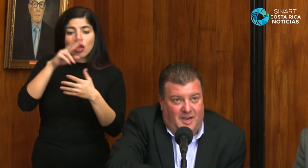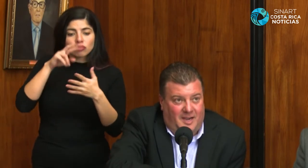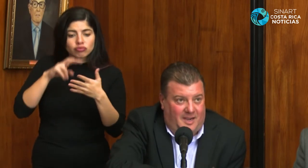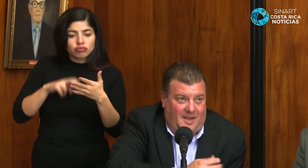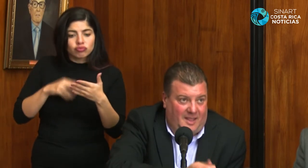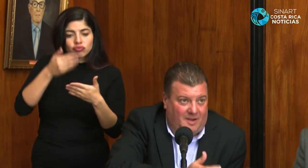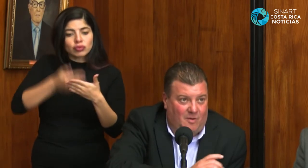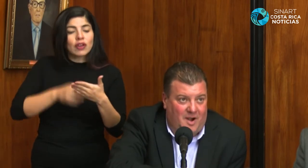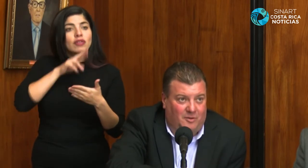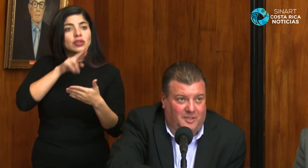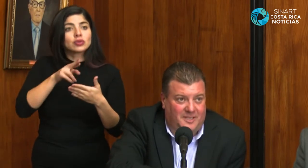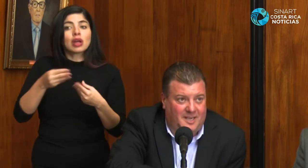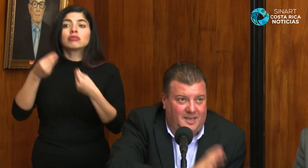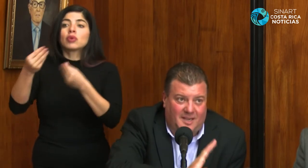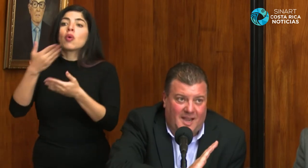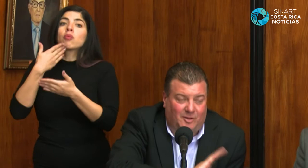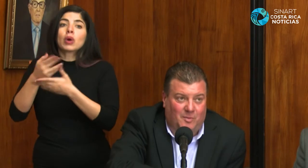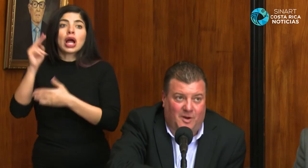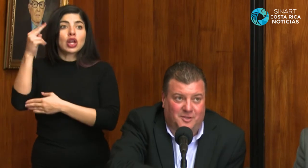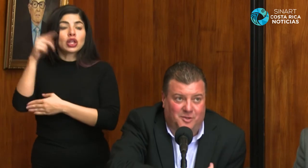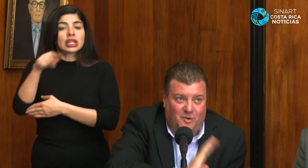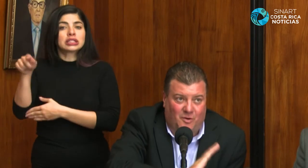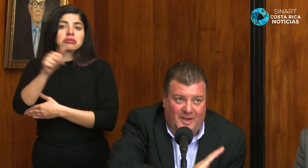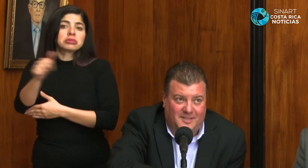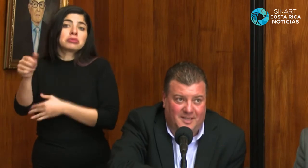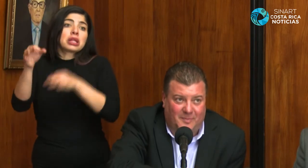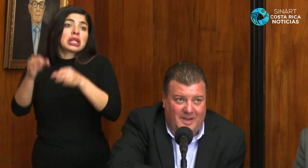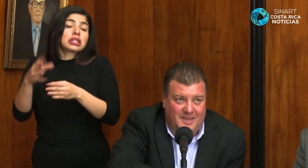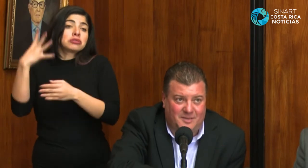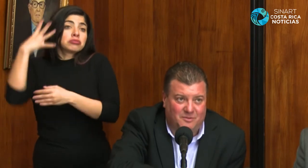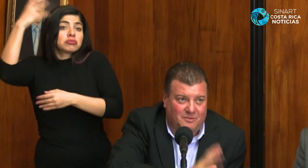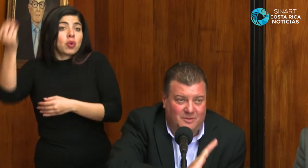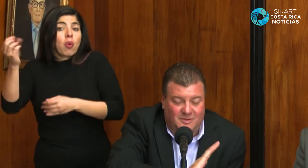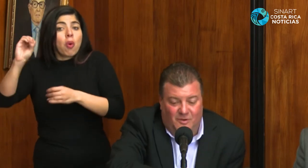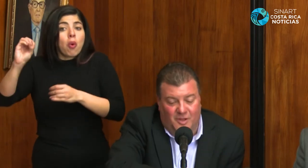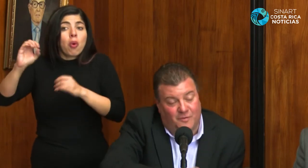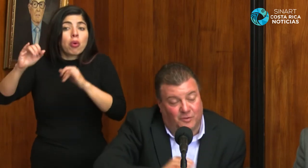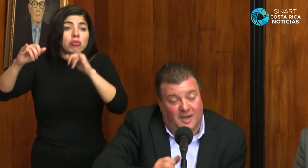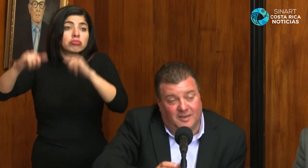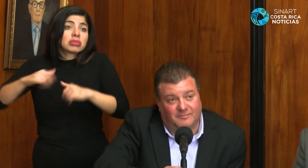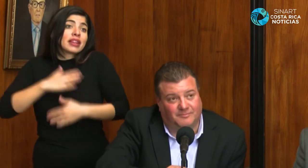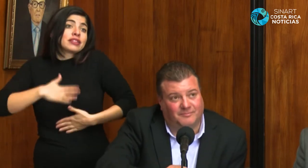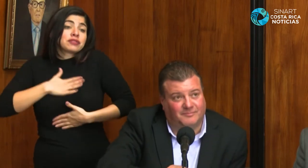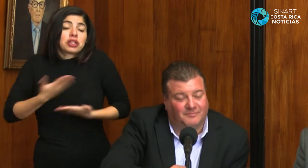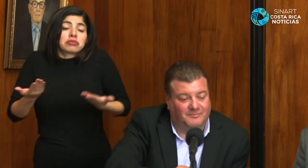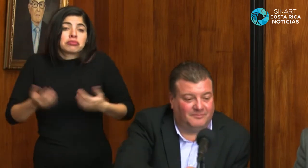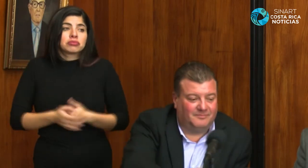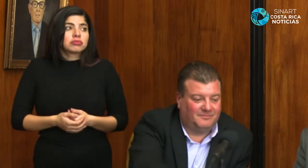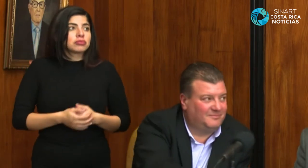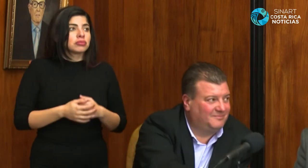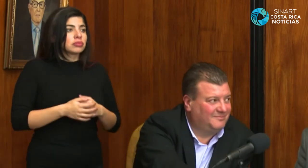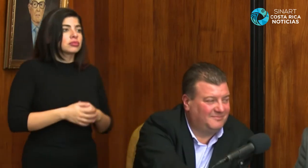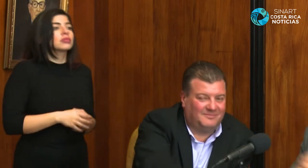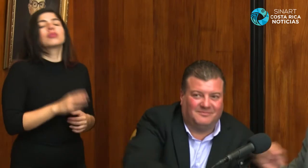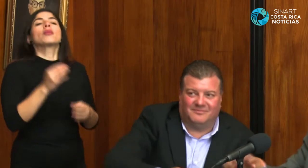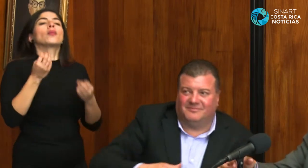imagino que les dieron la buena noticia y que hayan tomado la decisión o de irse del país o de disfrutar.